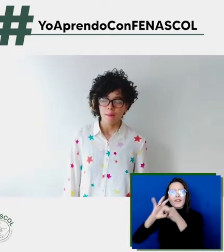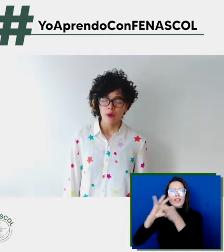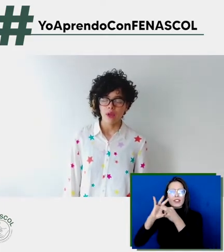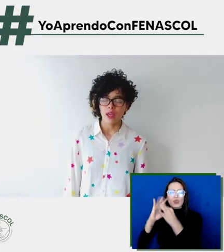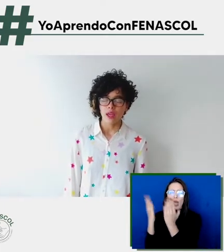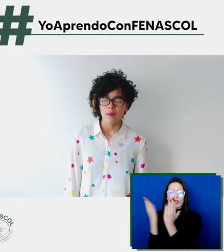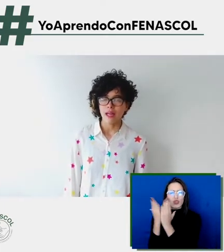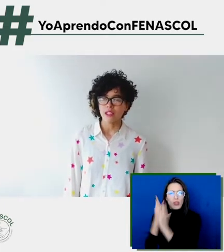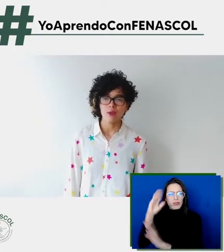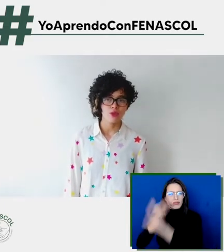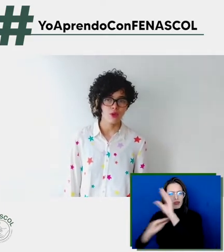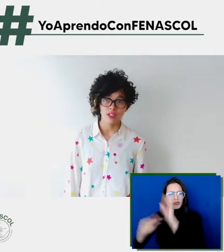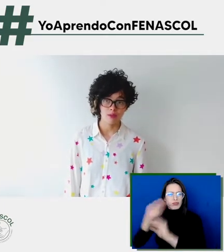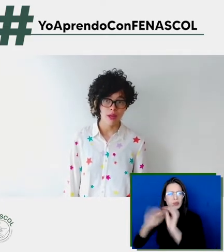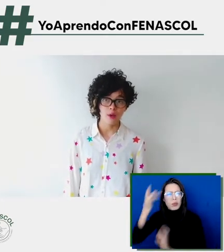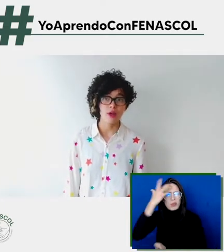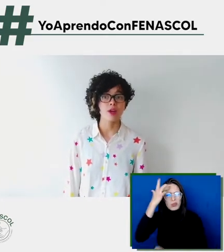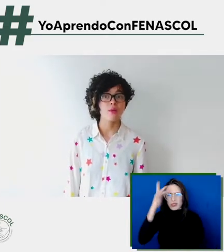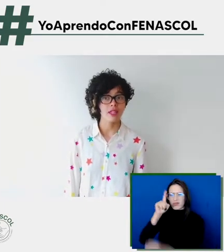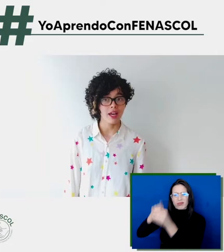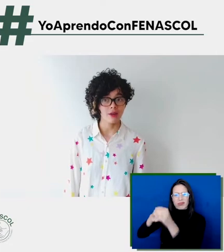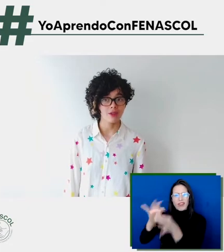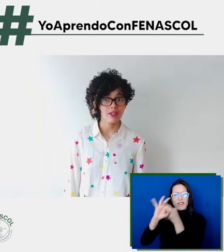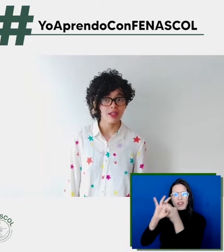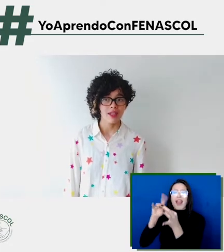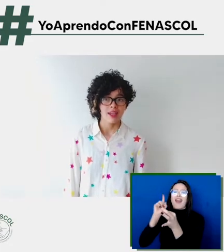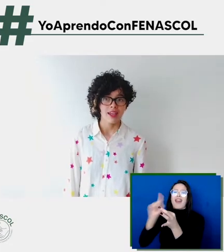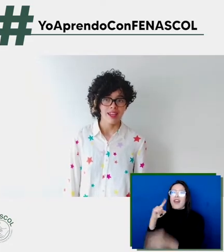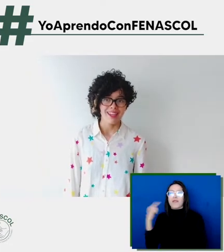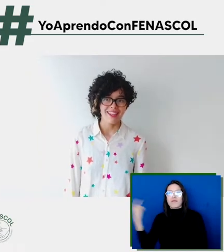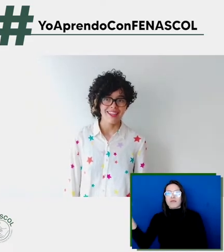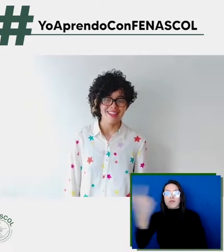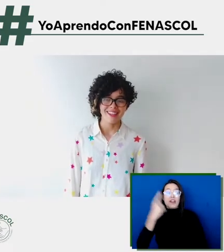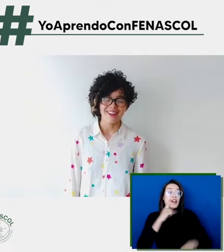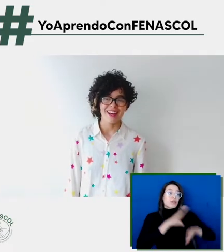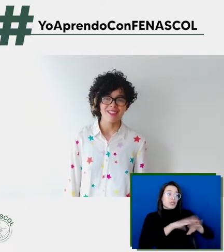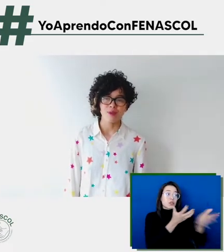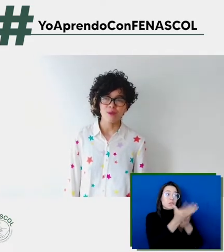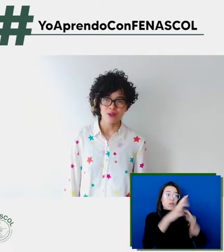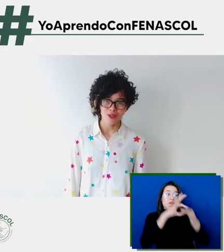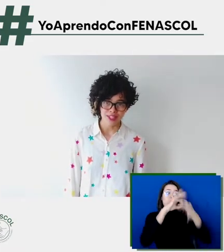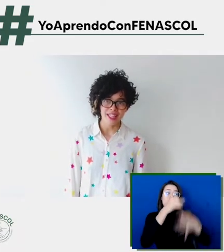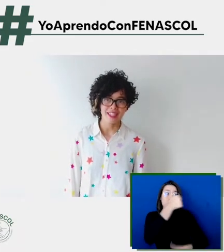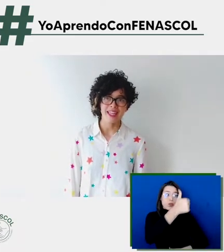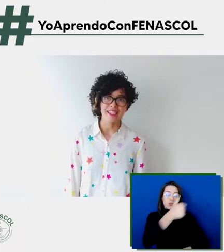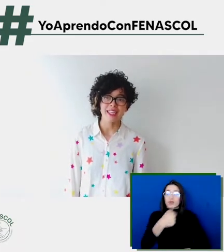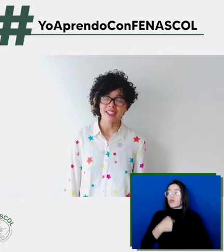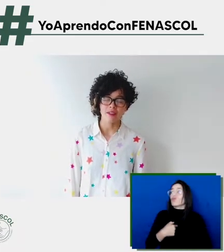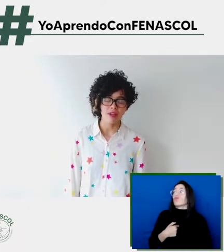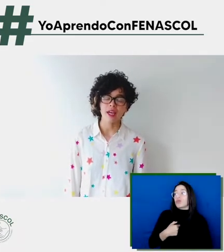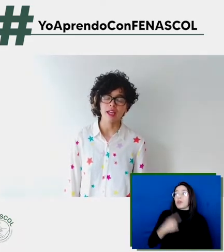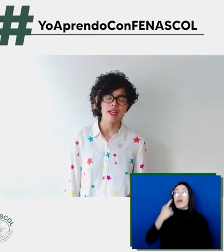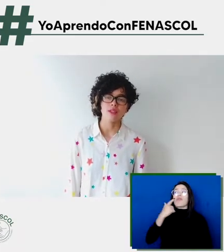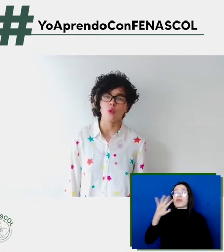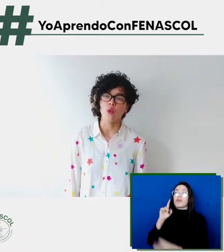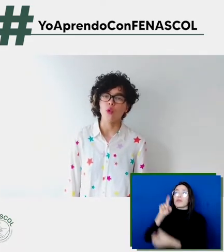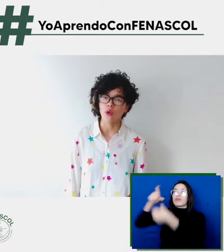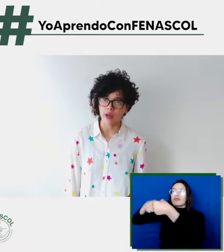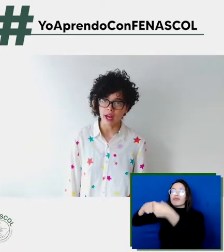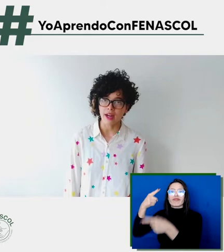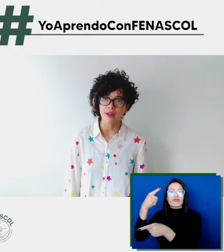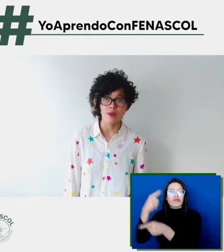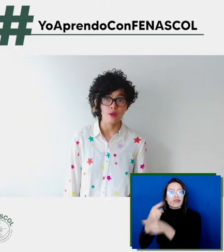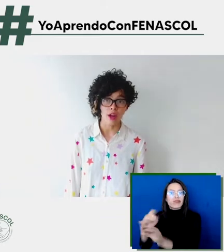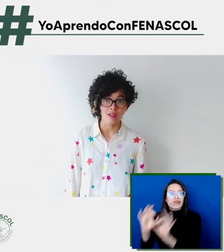porque varias personas me lo recomendaron y estoy muy contenta de rectificar que es